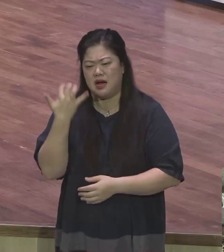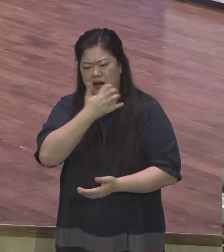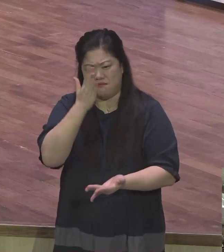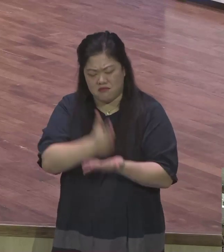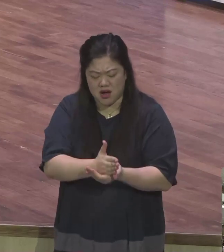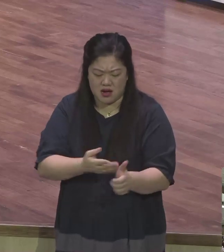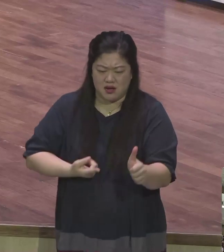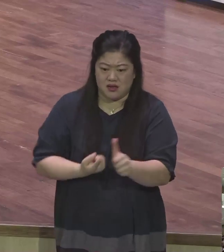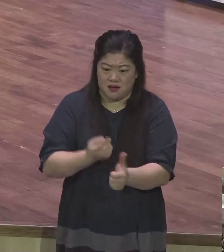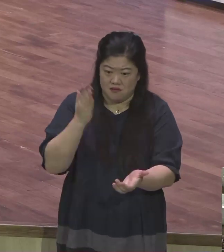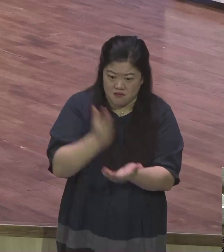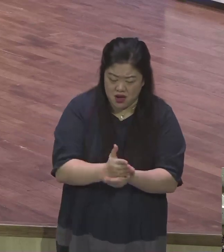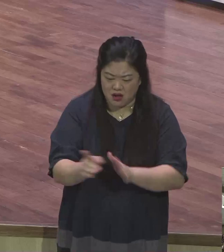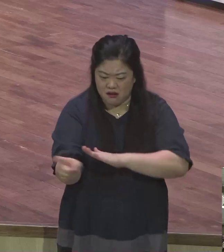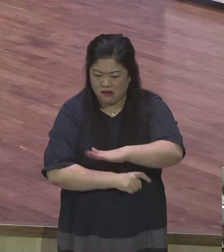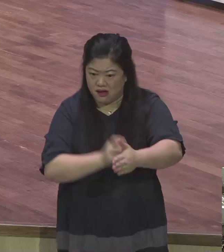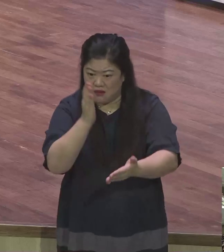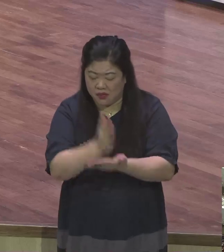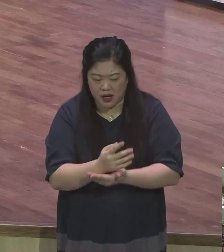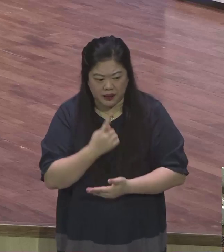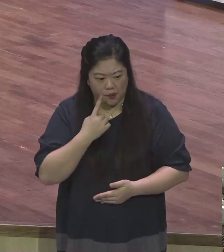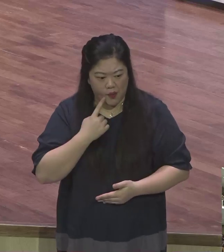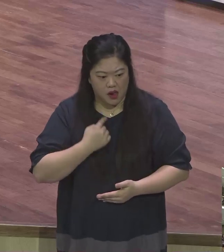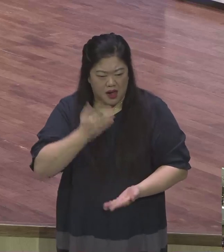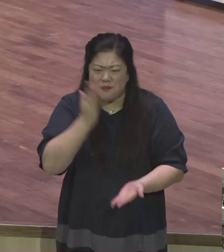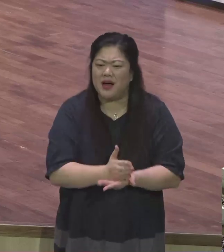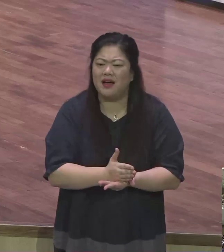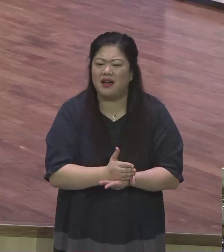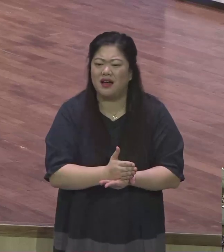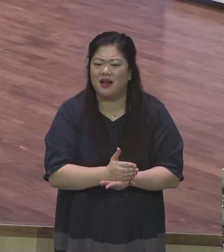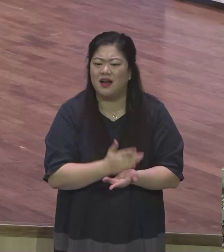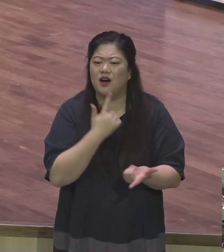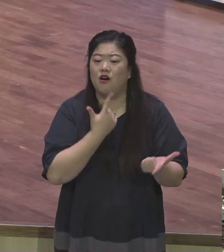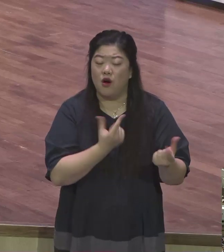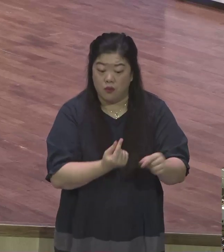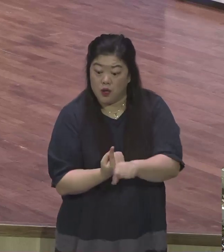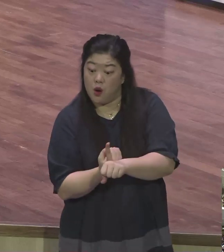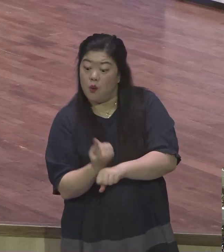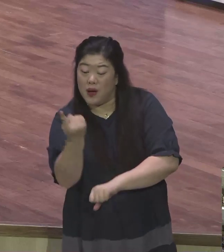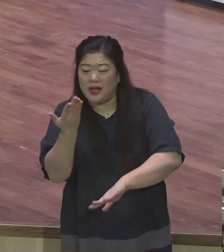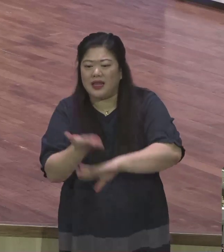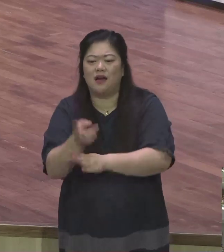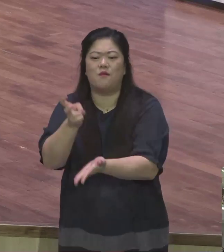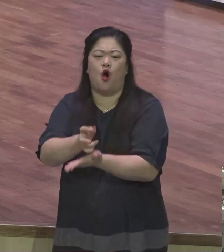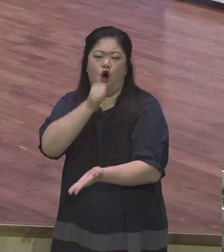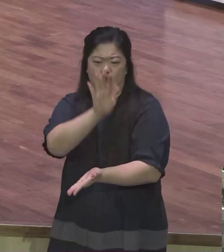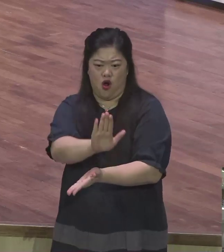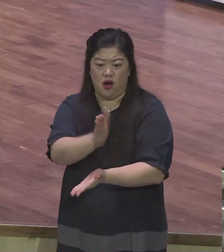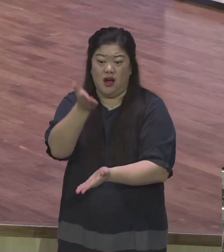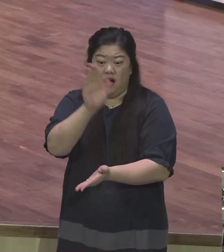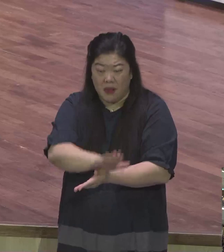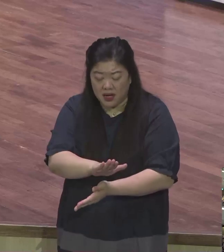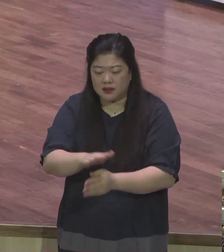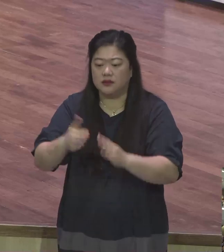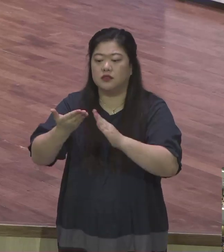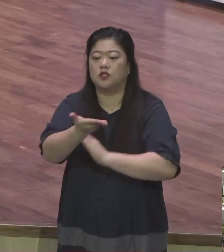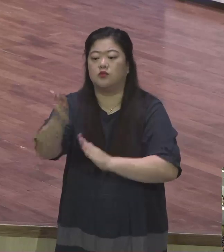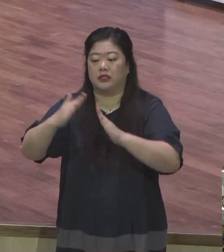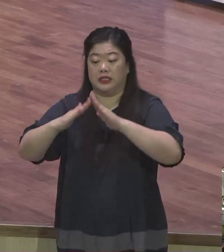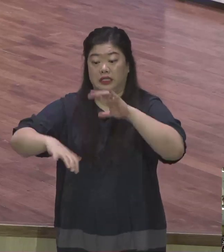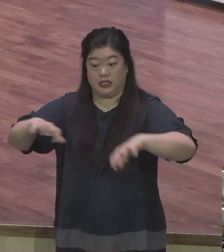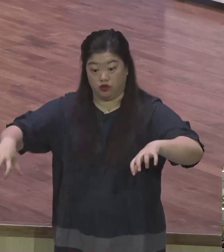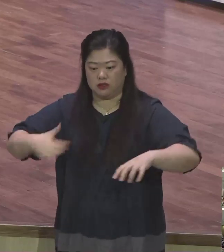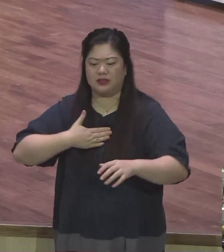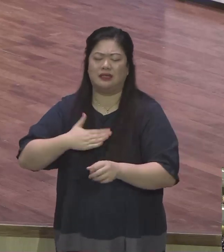살인하지 말라. 도둑질하지 말라. 탐내지 말라. 한 것과 그 외에 다른 개명이 있을지라도 너 이웃을 내 자신과 같이